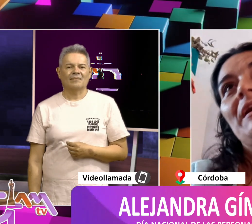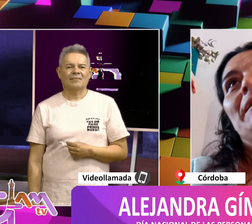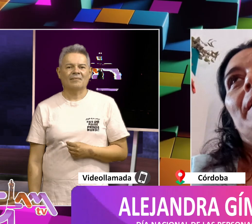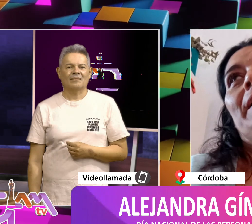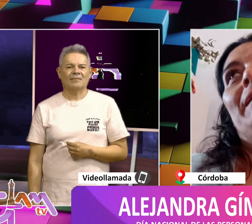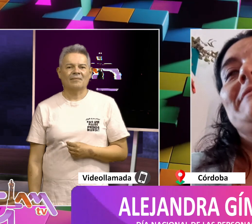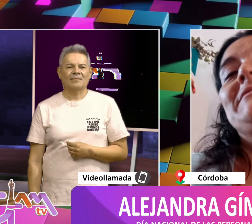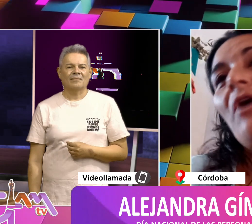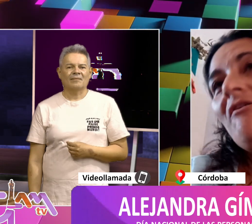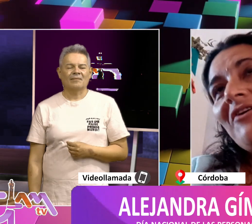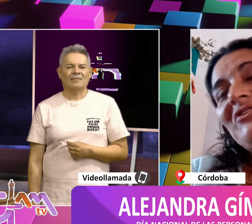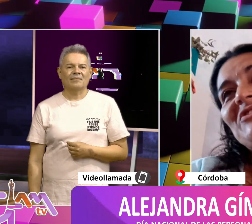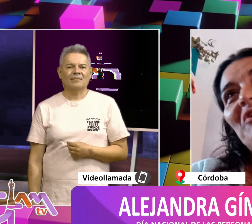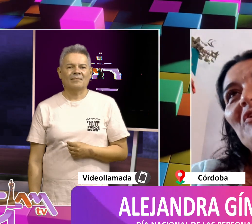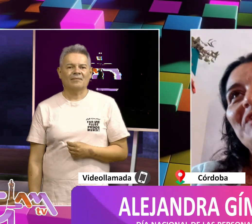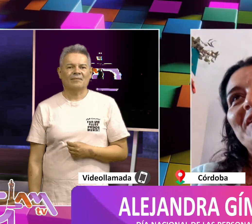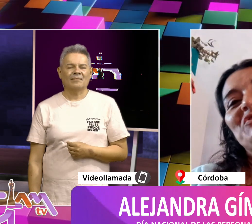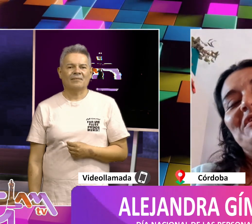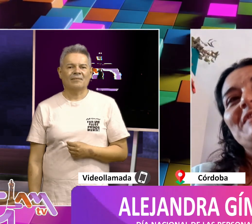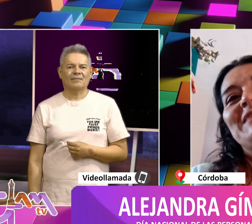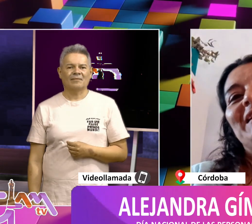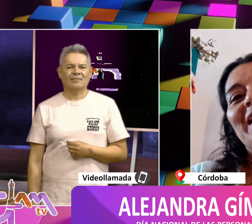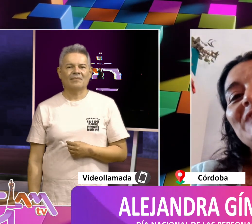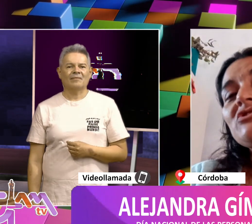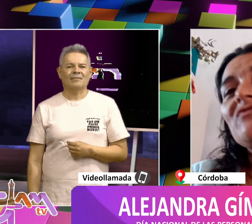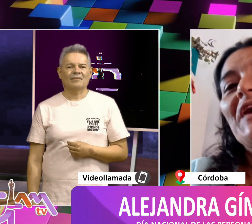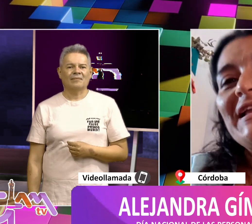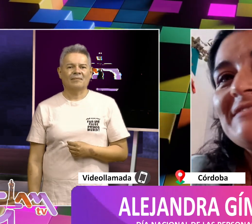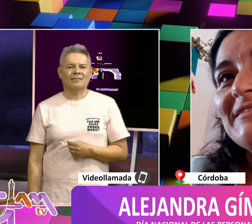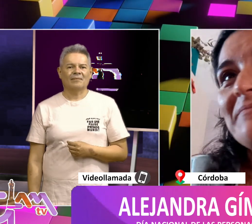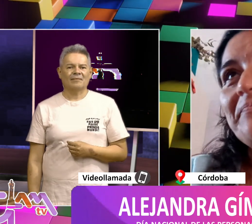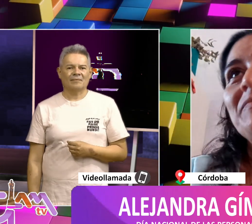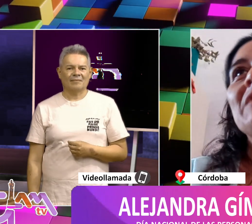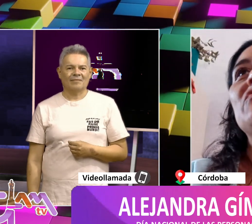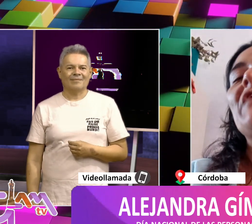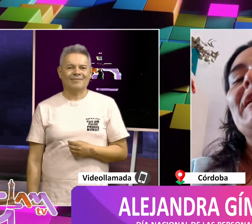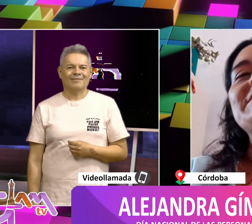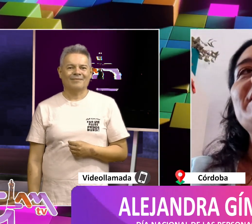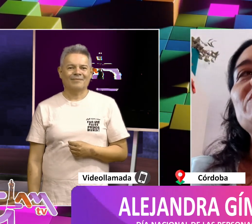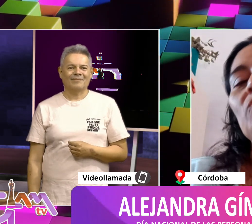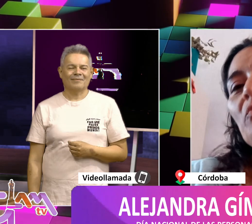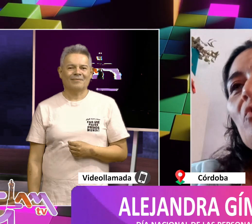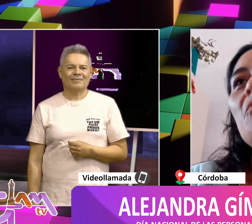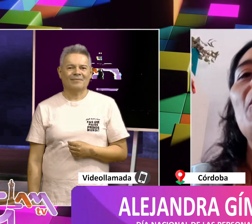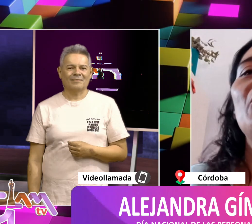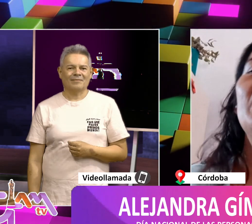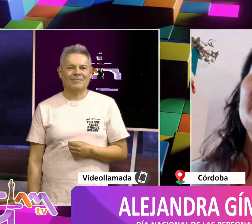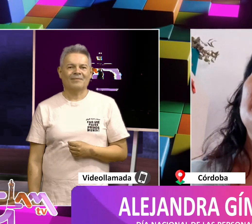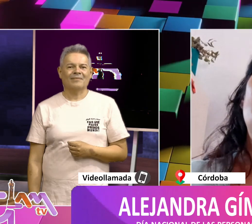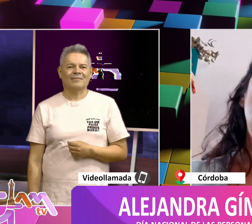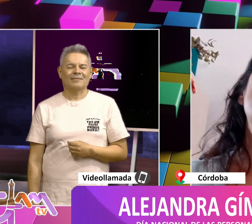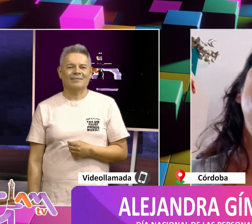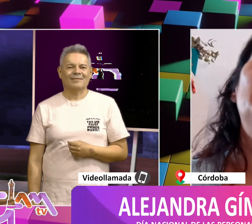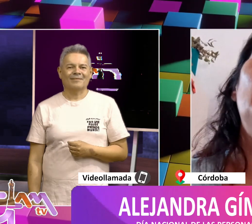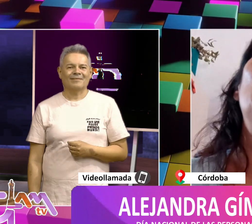solos. Si vos hablas con los sordos y ellos te dicen, ellos son felices en su grupo,